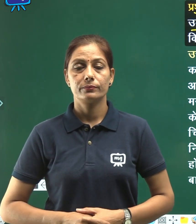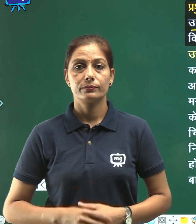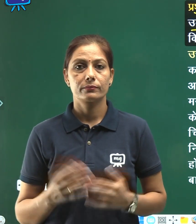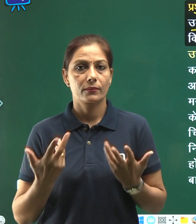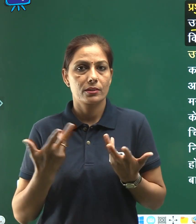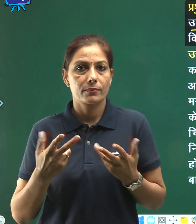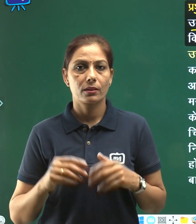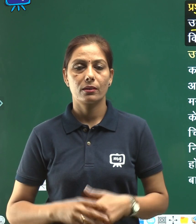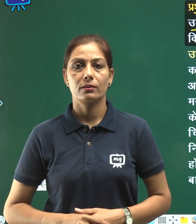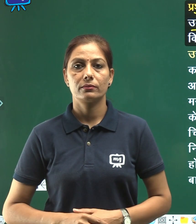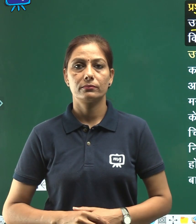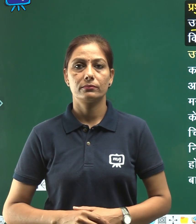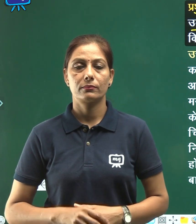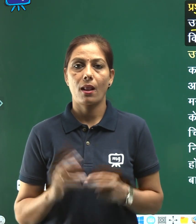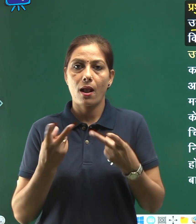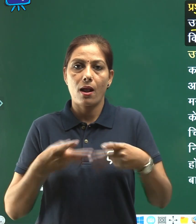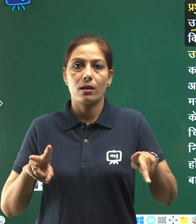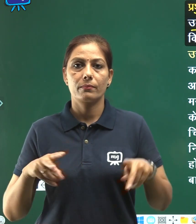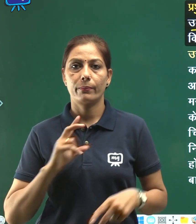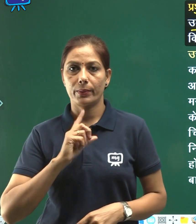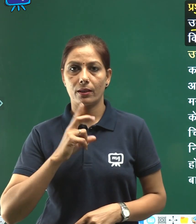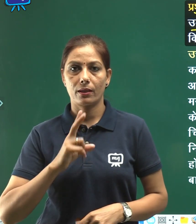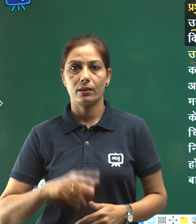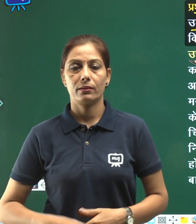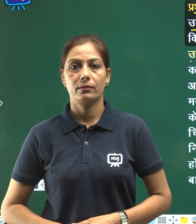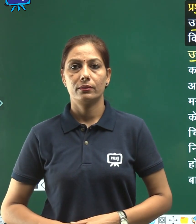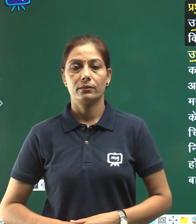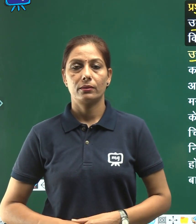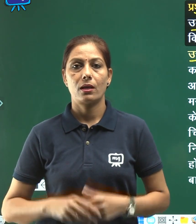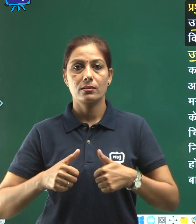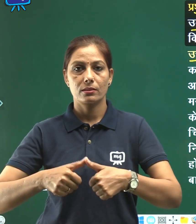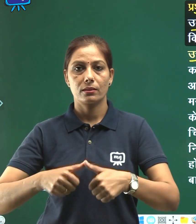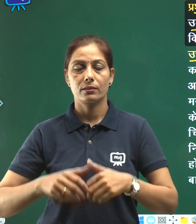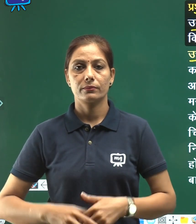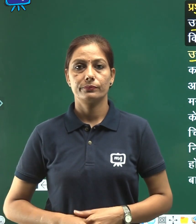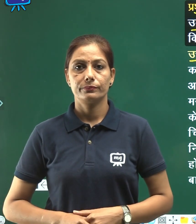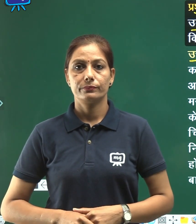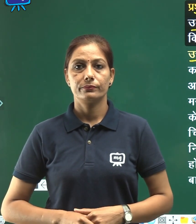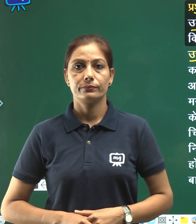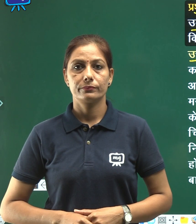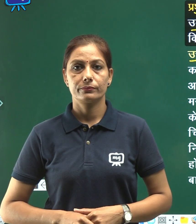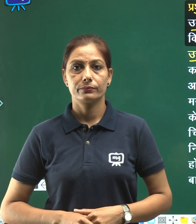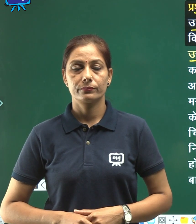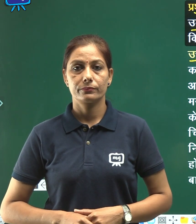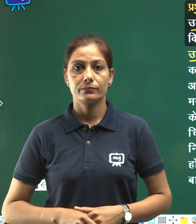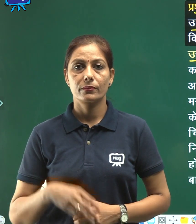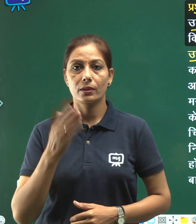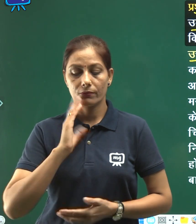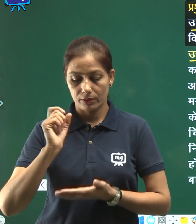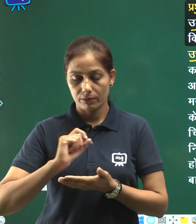किस प्रकार अलग बताया है? उत्तर है, कवि का मानना है